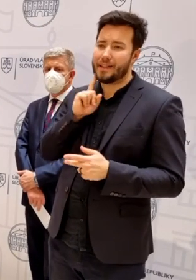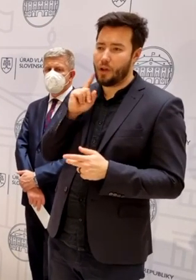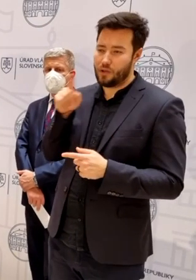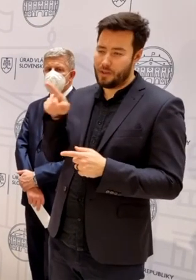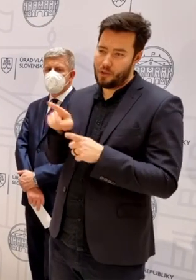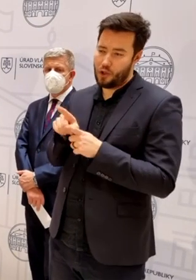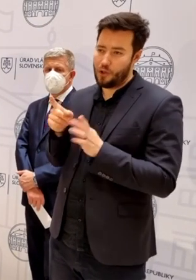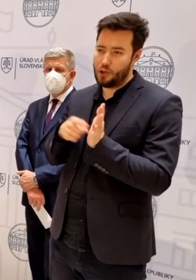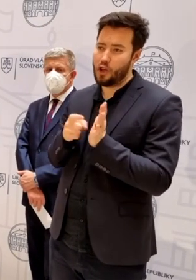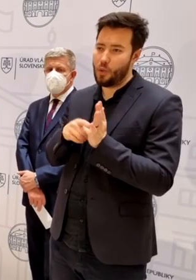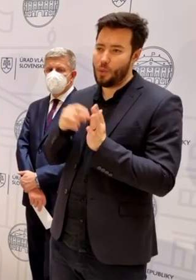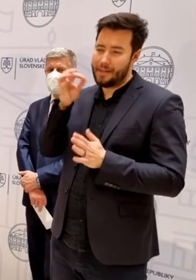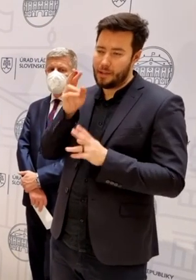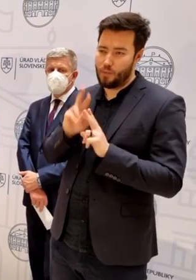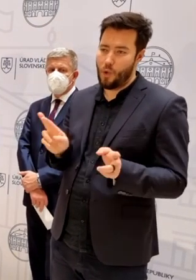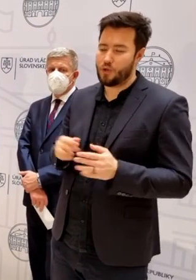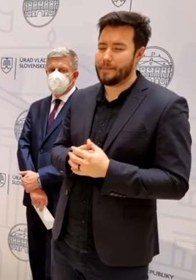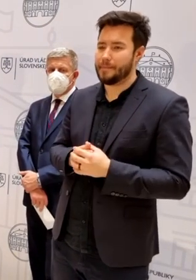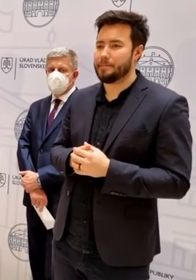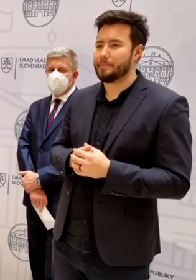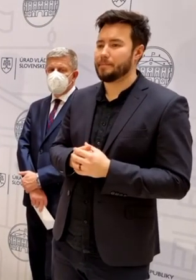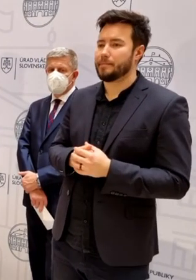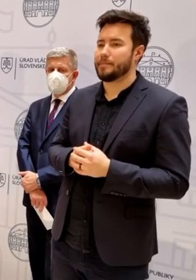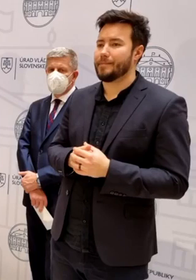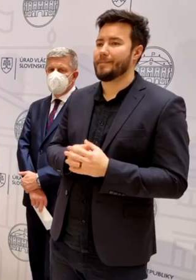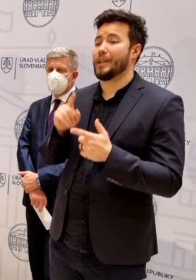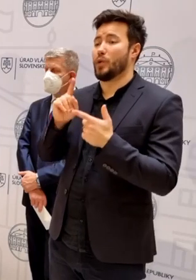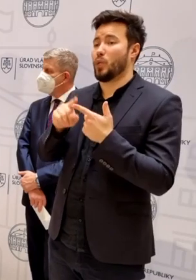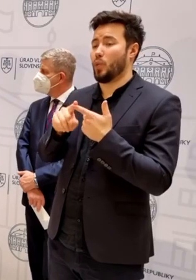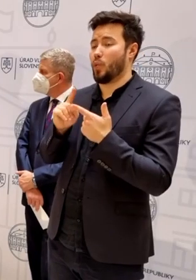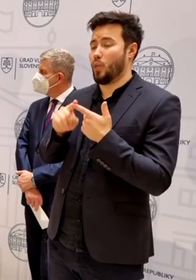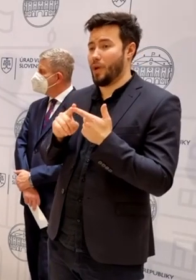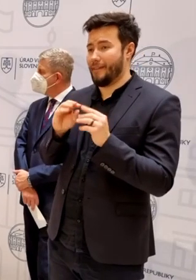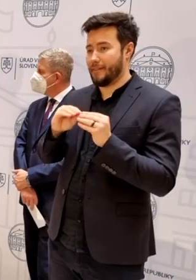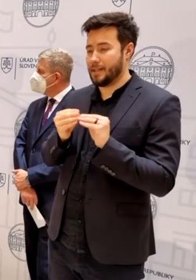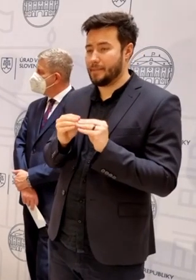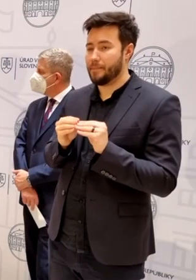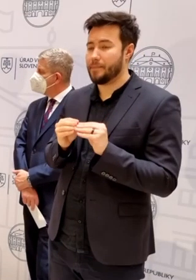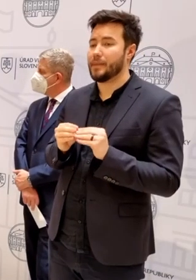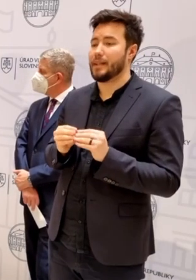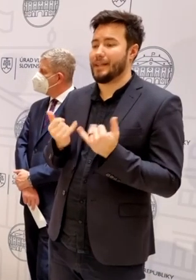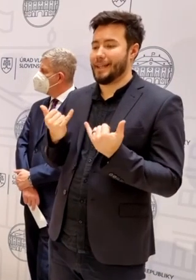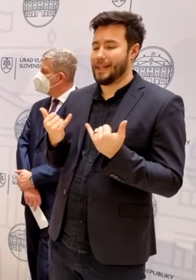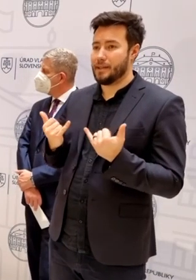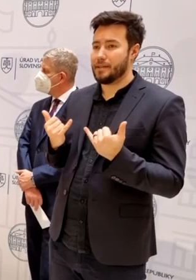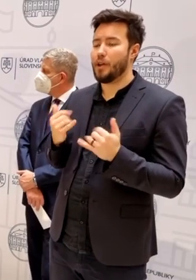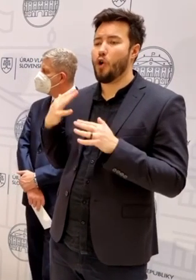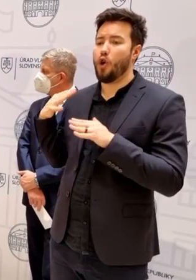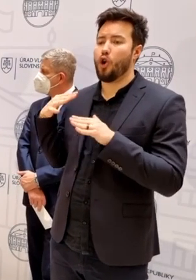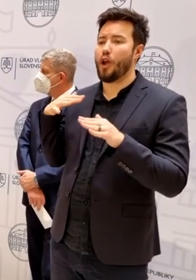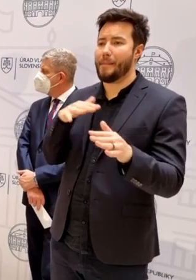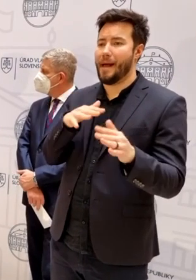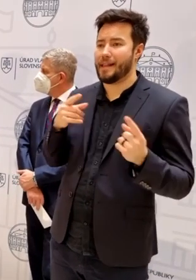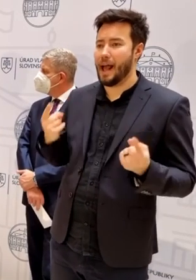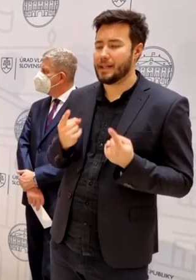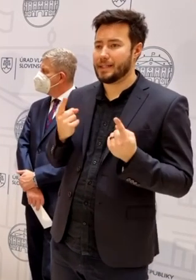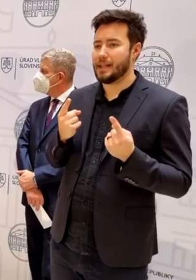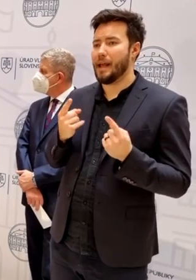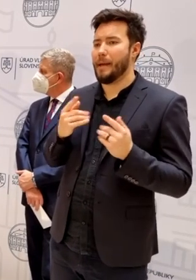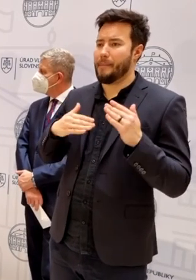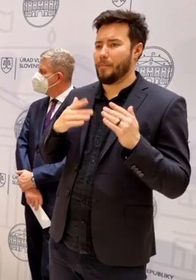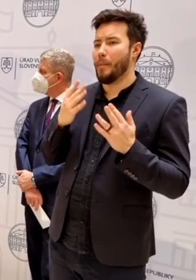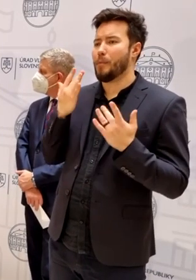starostlivosti. Druhý aspekt je zvýšenie kapacít, čiže tak, ako máme dneska obmedzené hromadné podujatie na niektoré